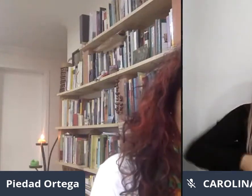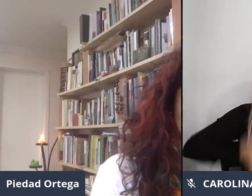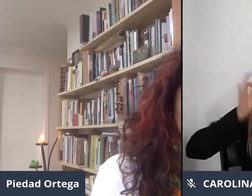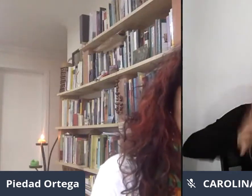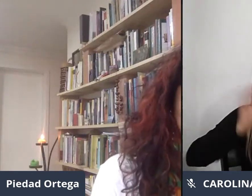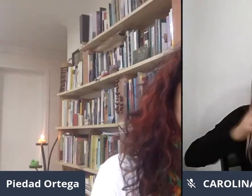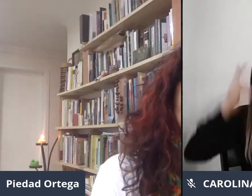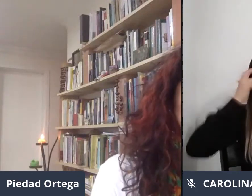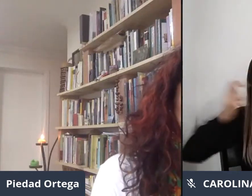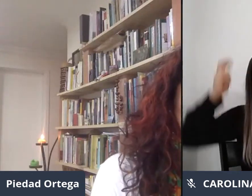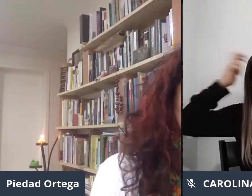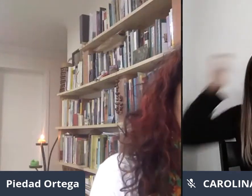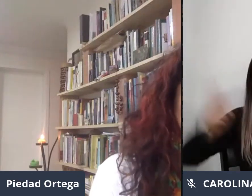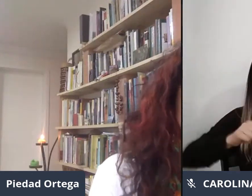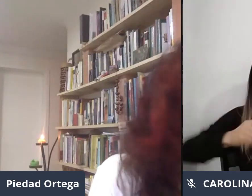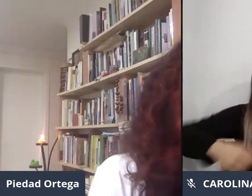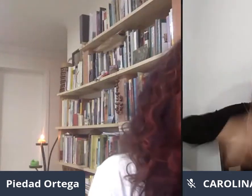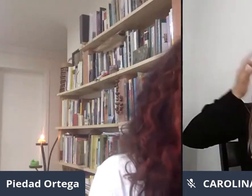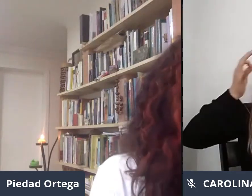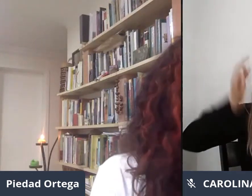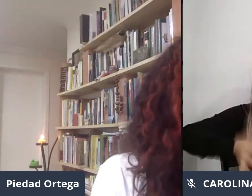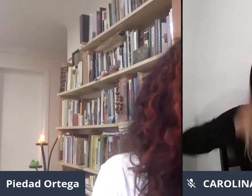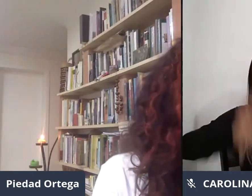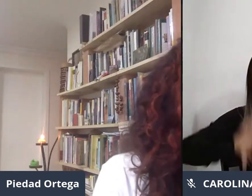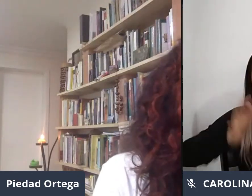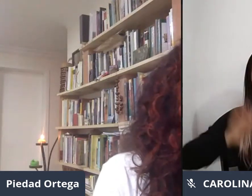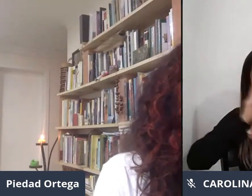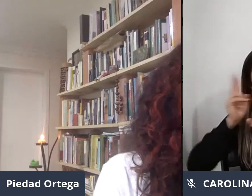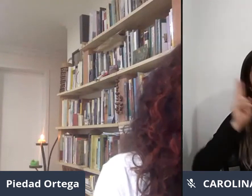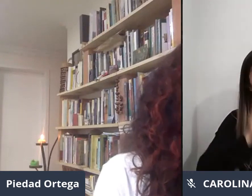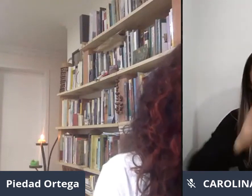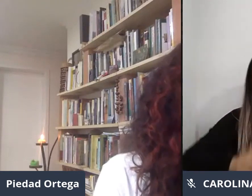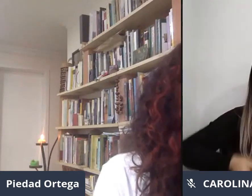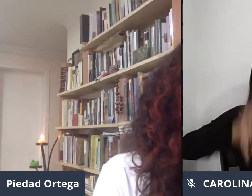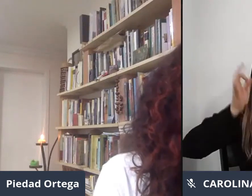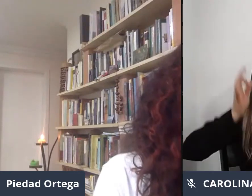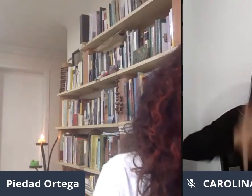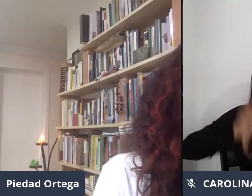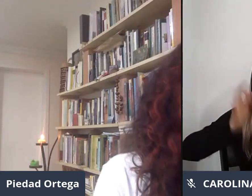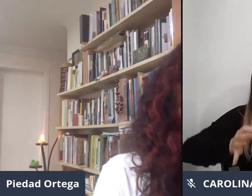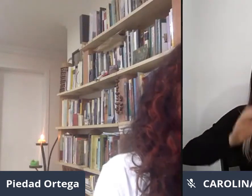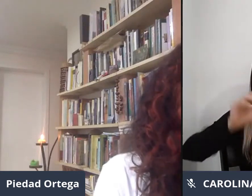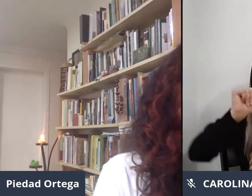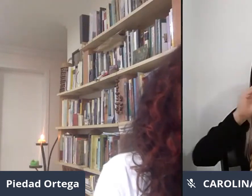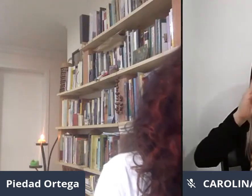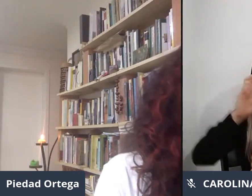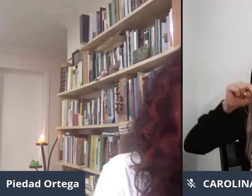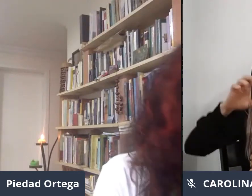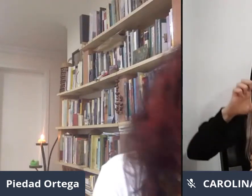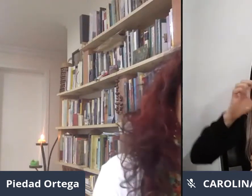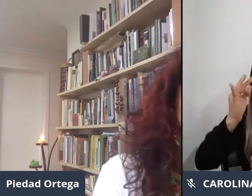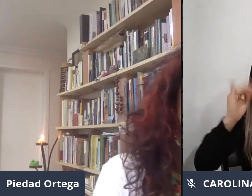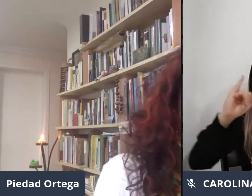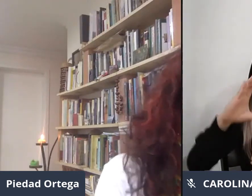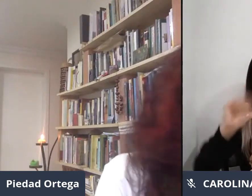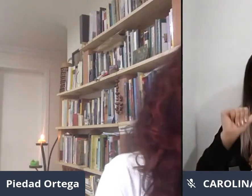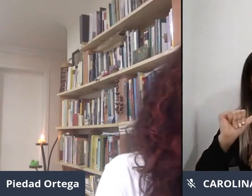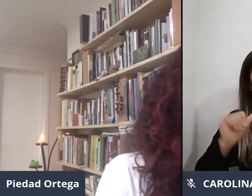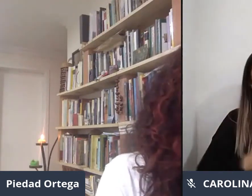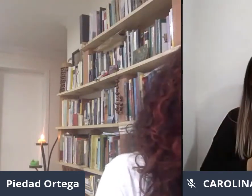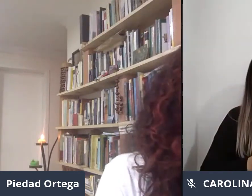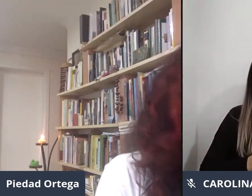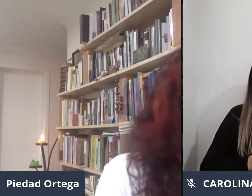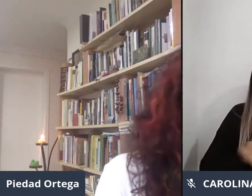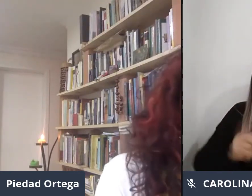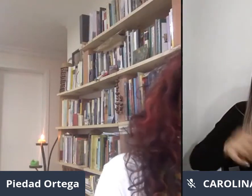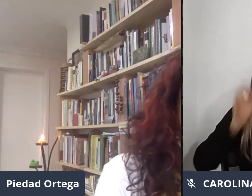justicia de reconocimiento, una justicia anamnética y, por supuesto, una justicia de la equidad en cada uno de